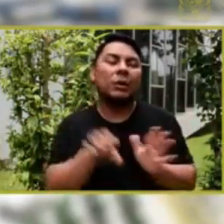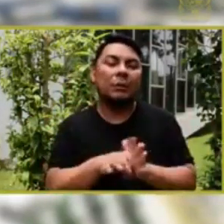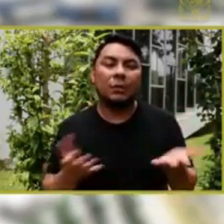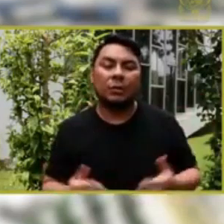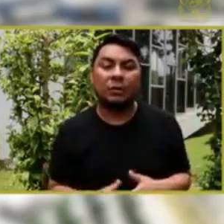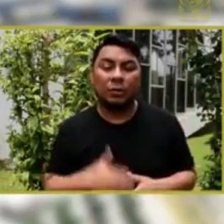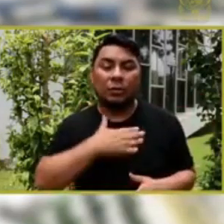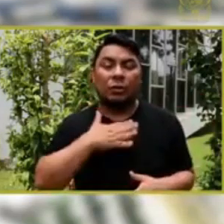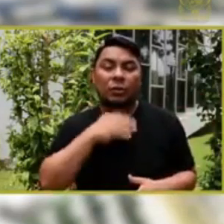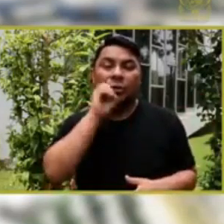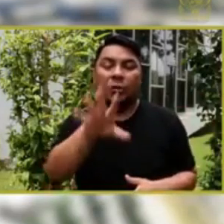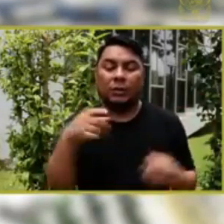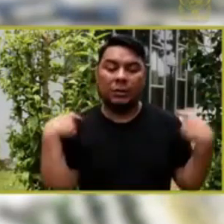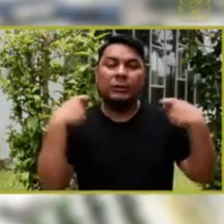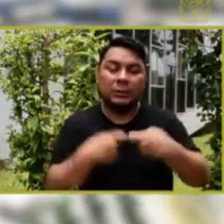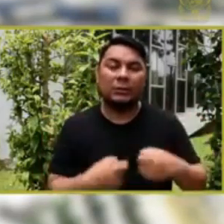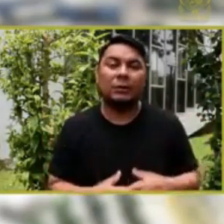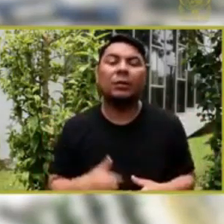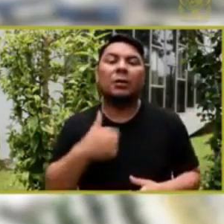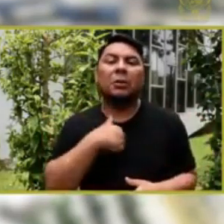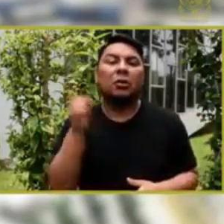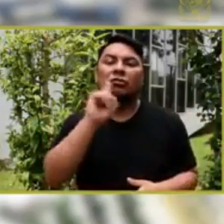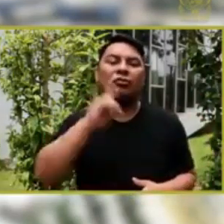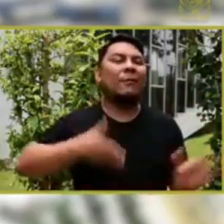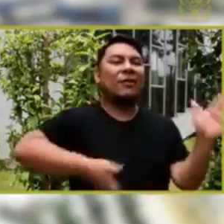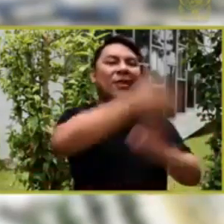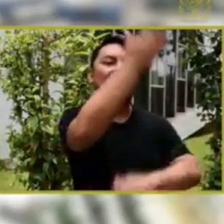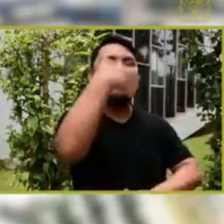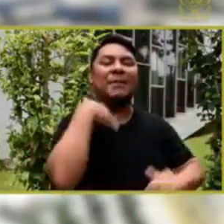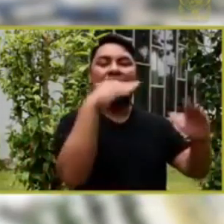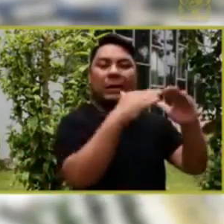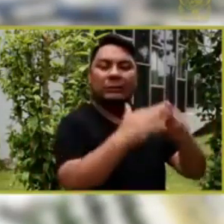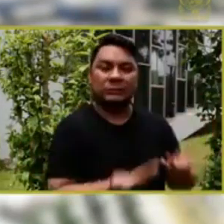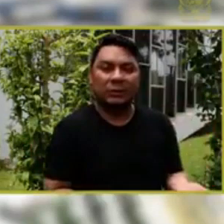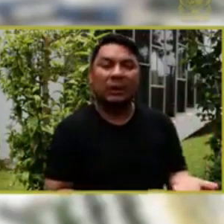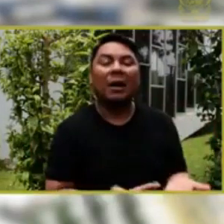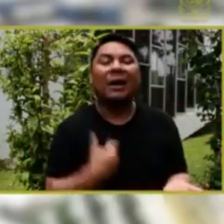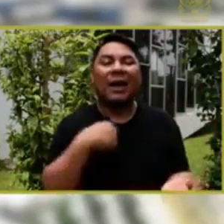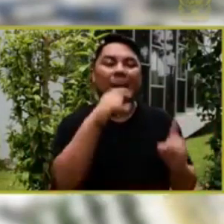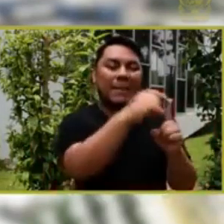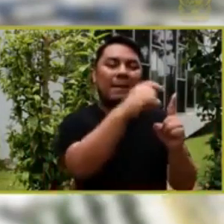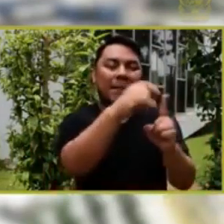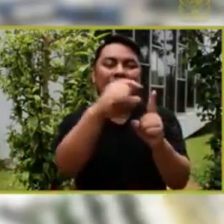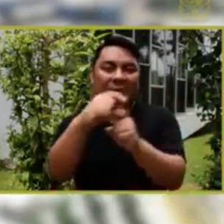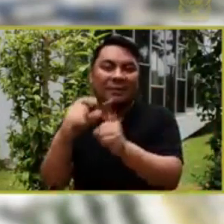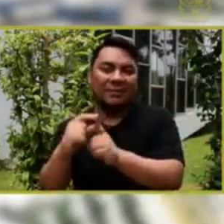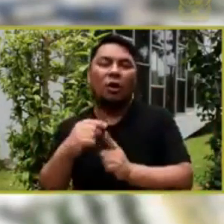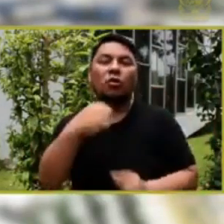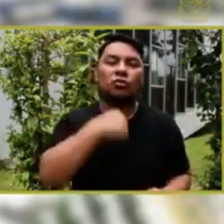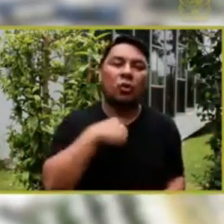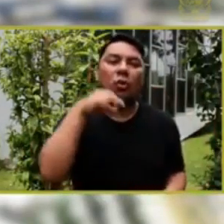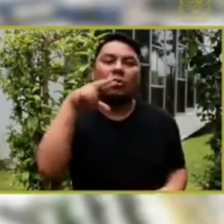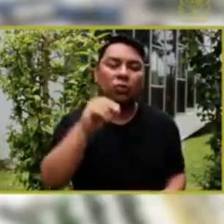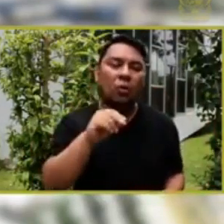qué me refiero con esto? Por ejemplo, si yo en castellano digo, yo no he salido de mi casa, entonces utilizo una serie